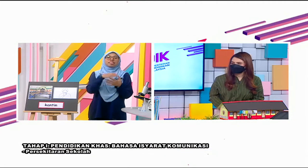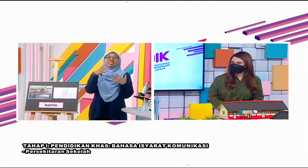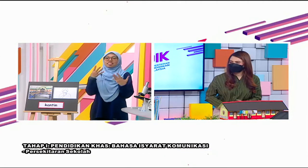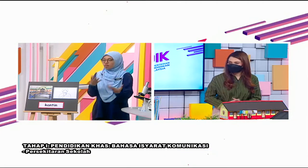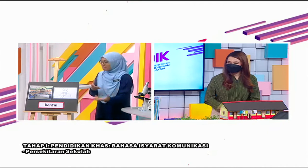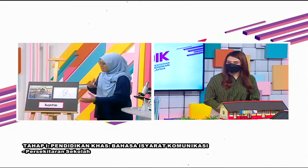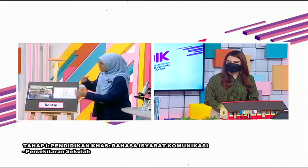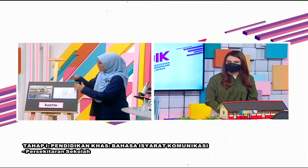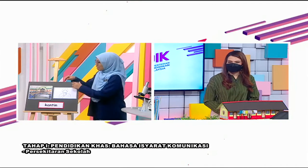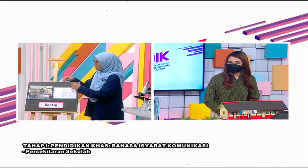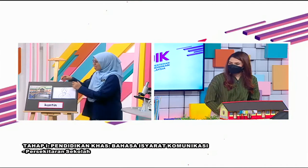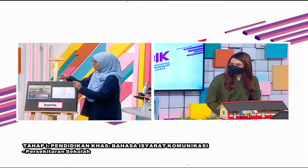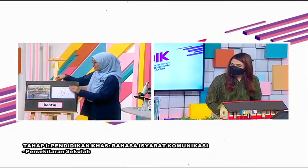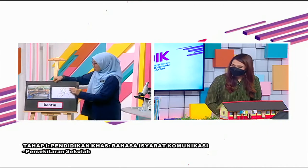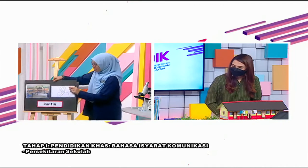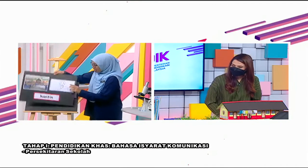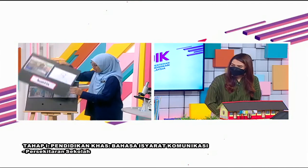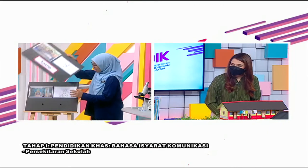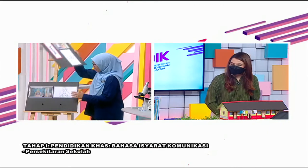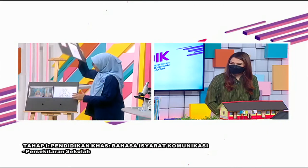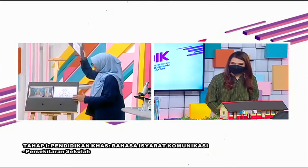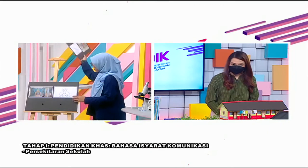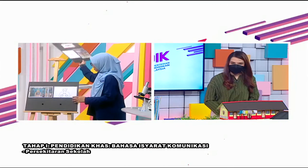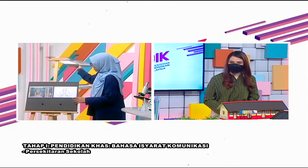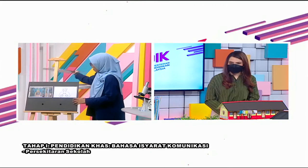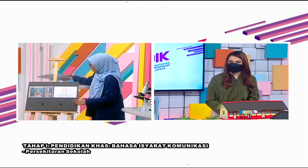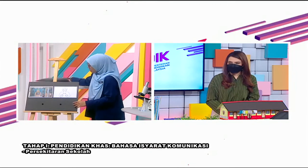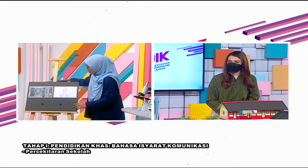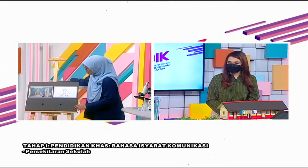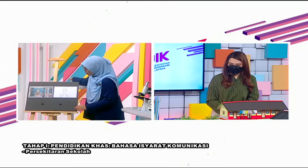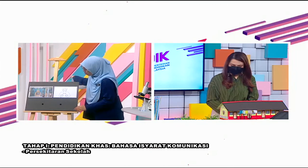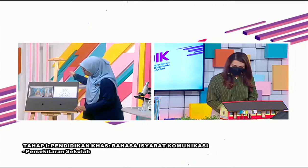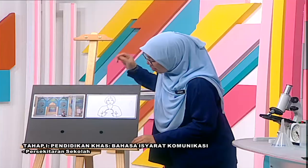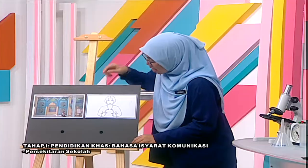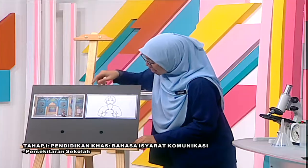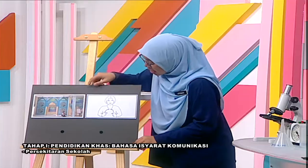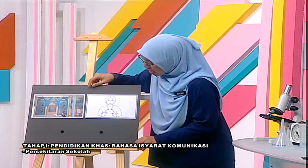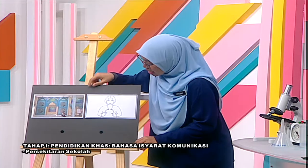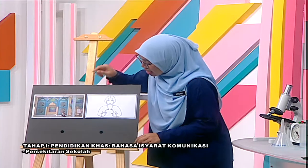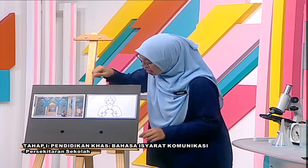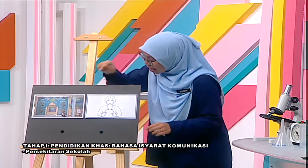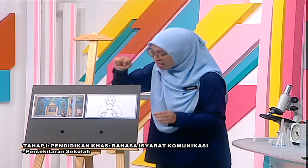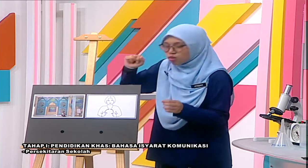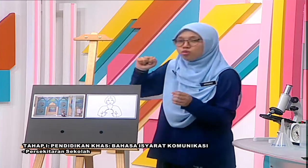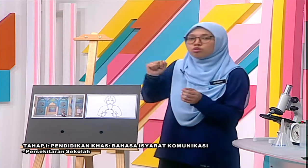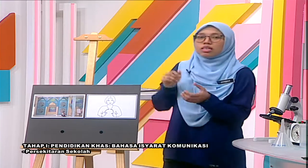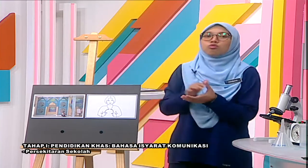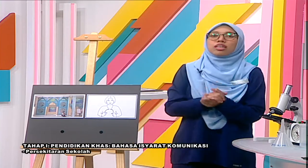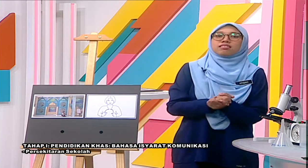persekitaran sekolah yang terakhir. Okey, kat sini kita ada di sini ada guru dan murid